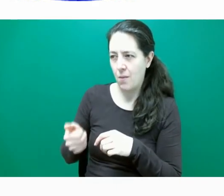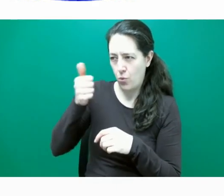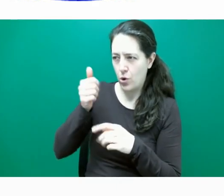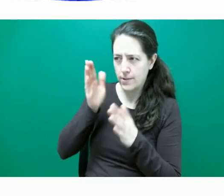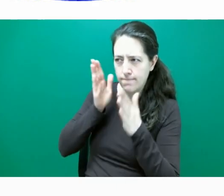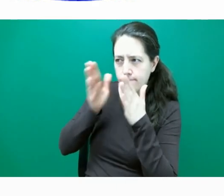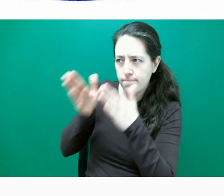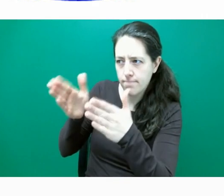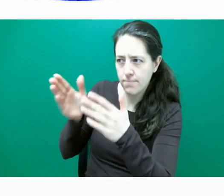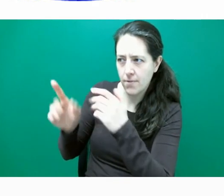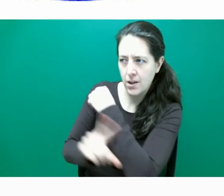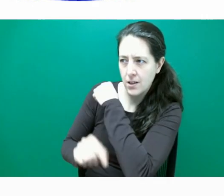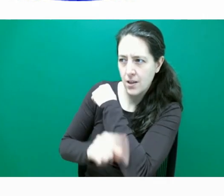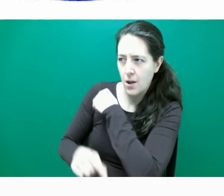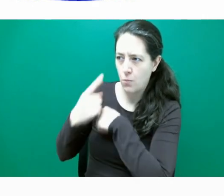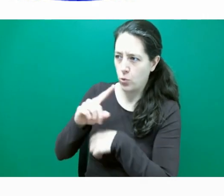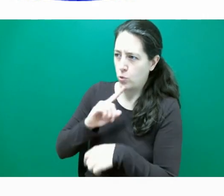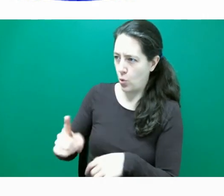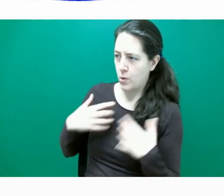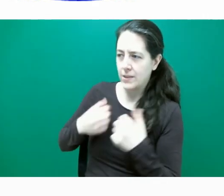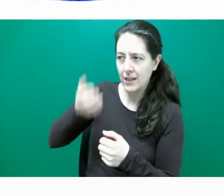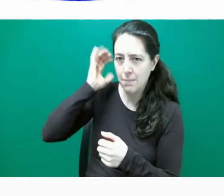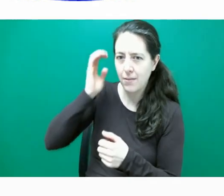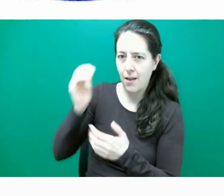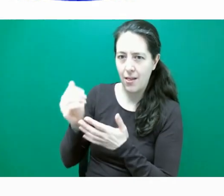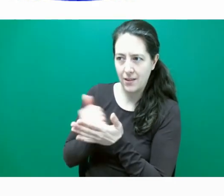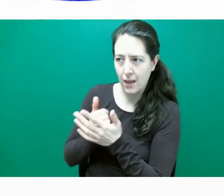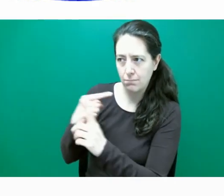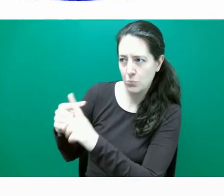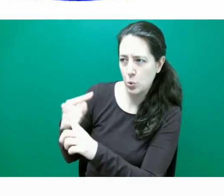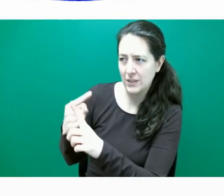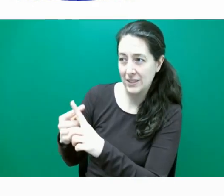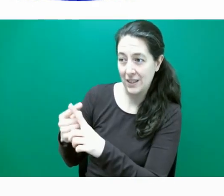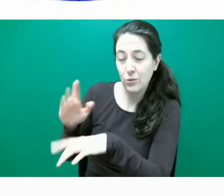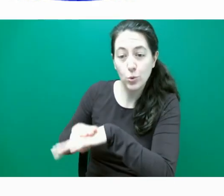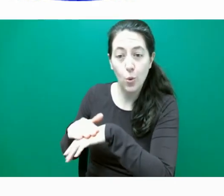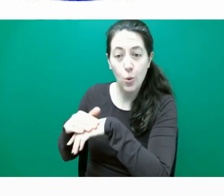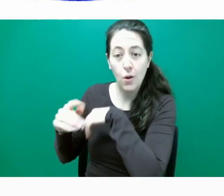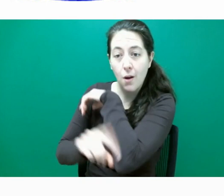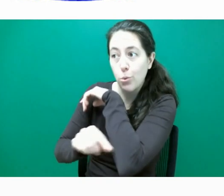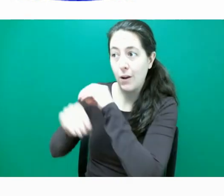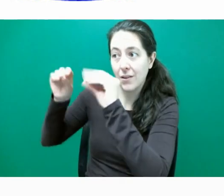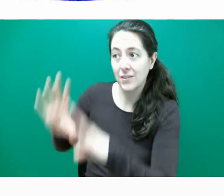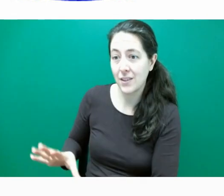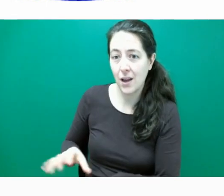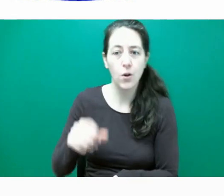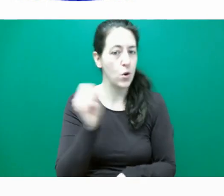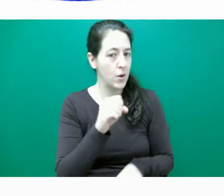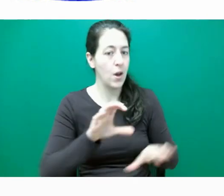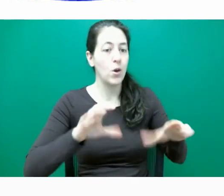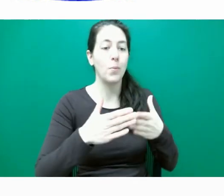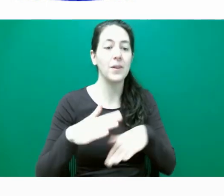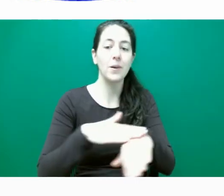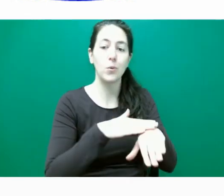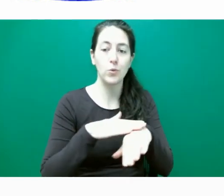pour la santé mentale et pour préserver cette santé mentale-là au niveau des enseignants? Oui, notamment le comité consultatif, donc,